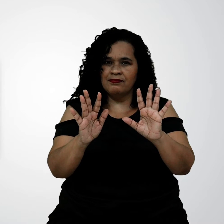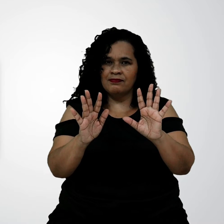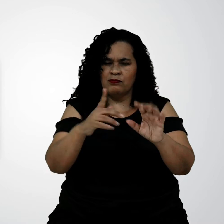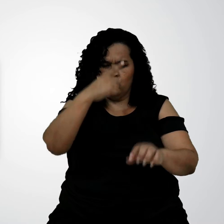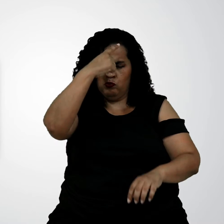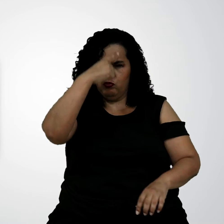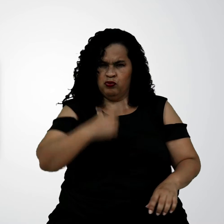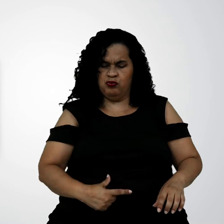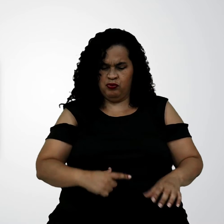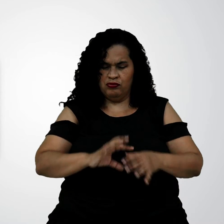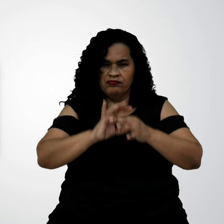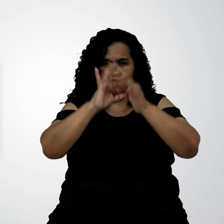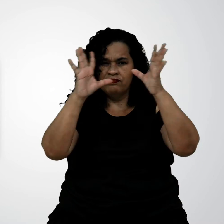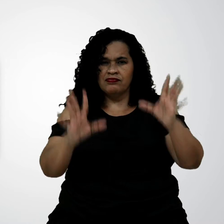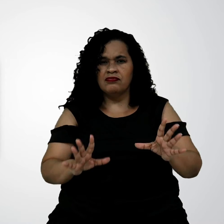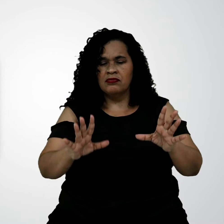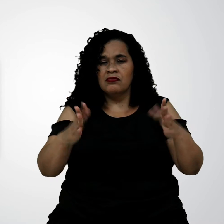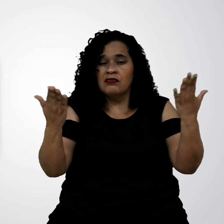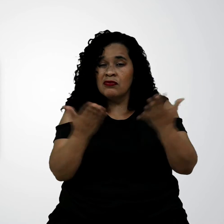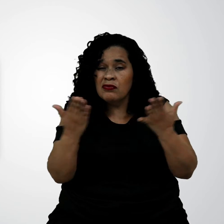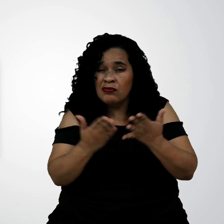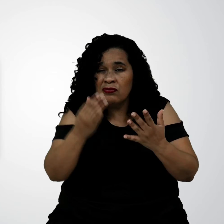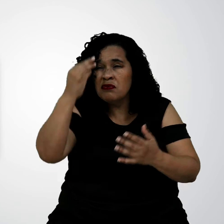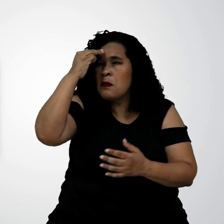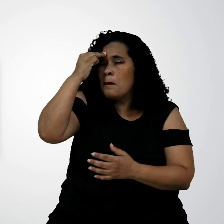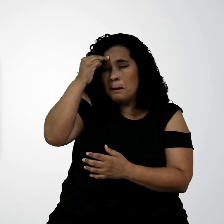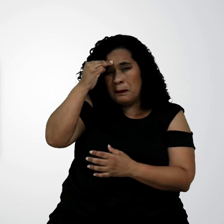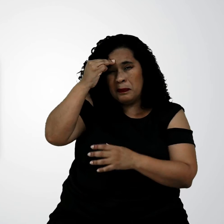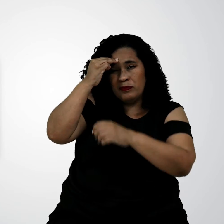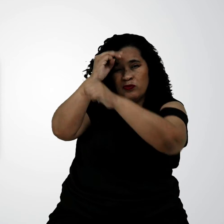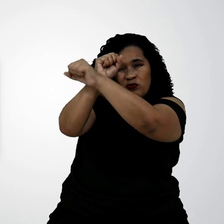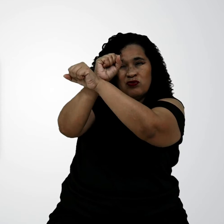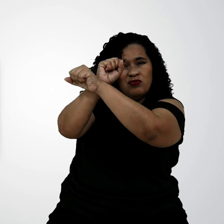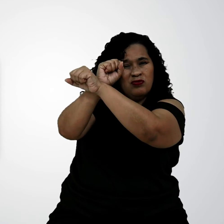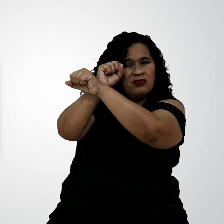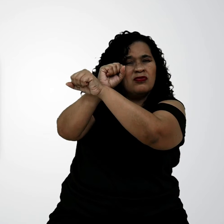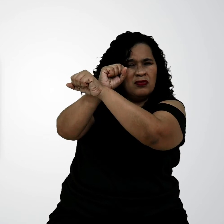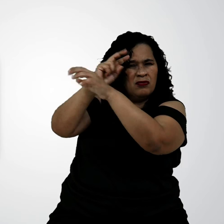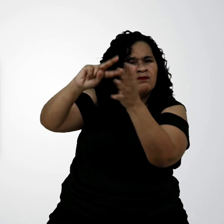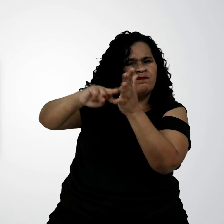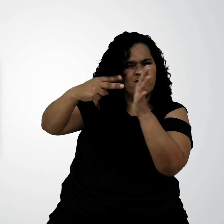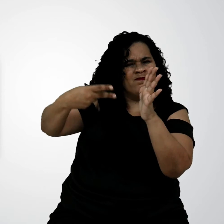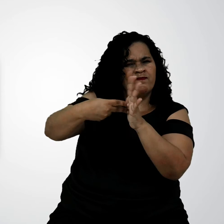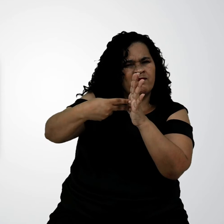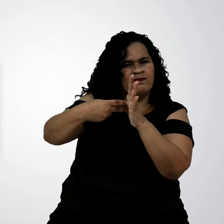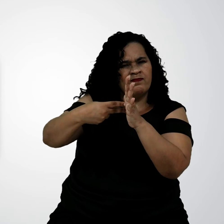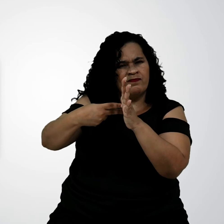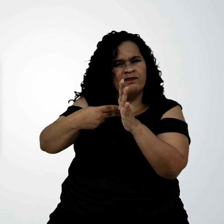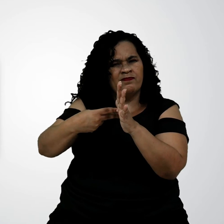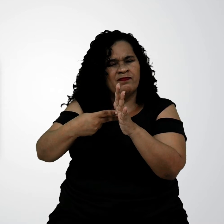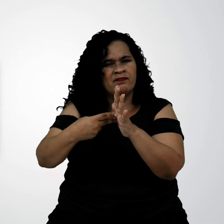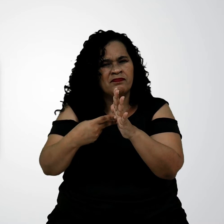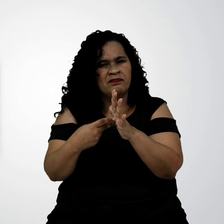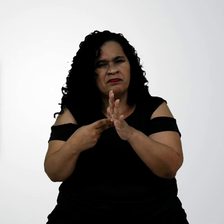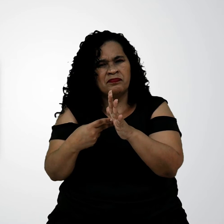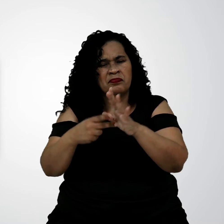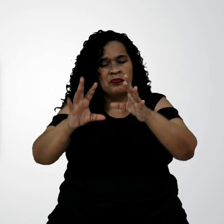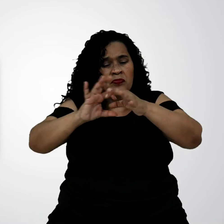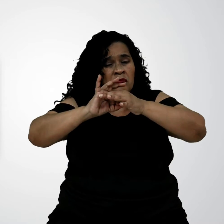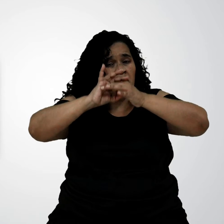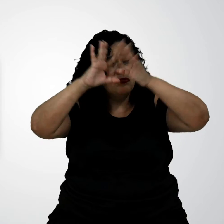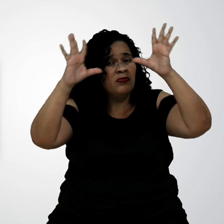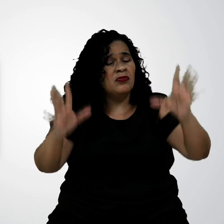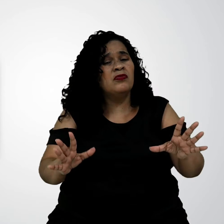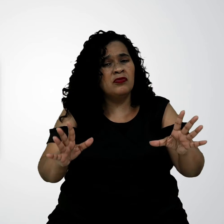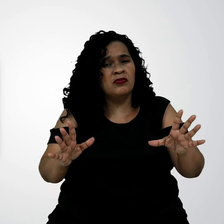mente ainda era escrava. Eles eram escravos do Egito, sendo livres